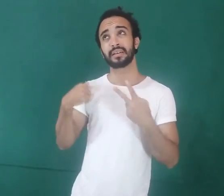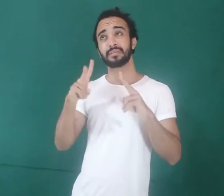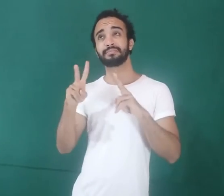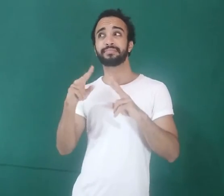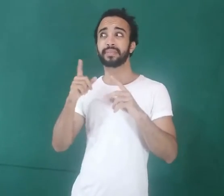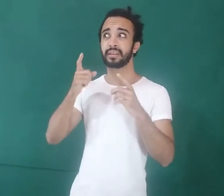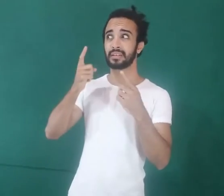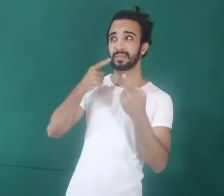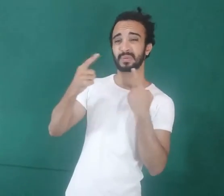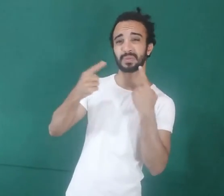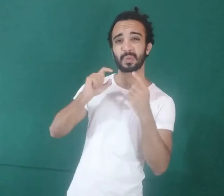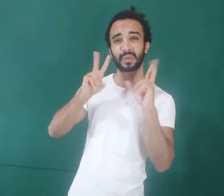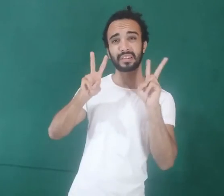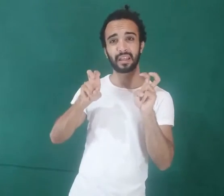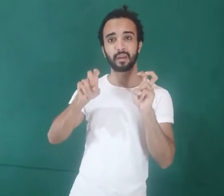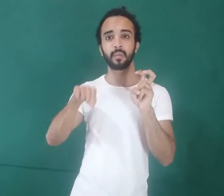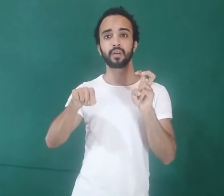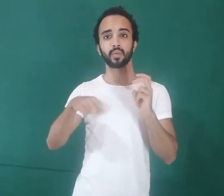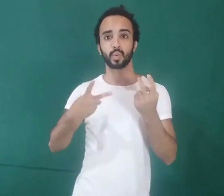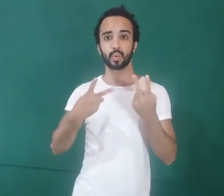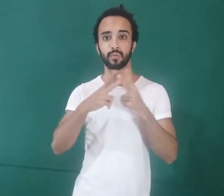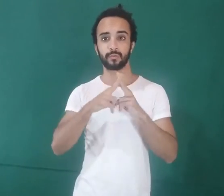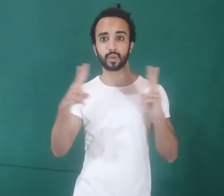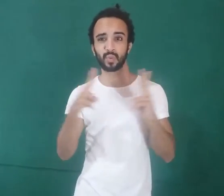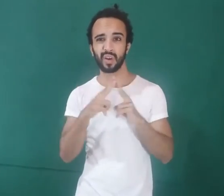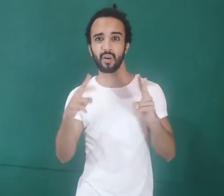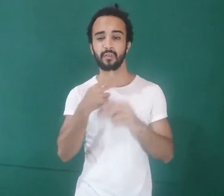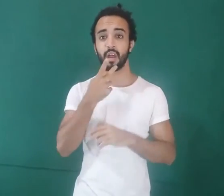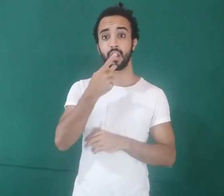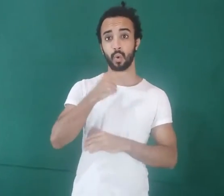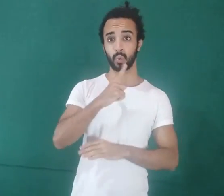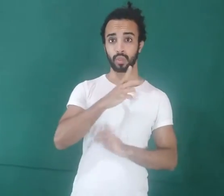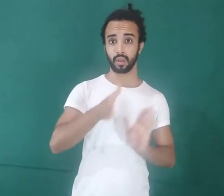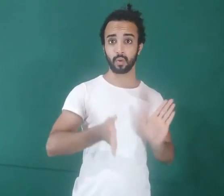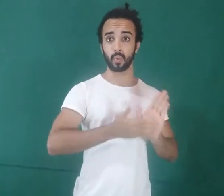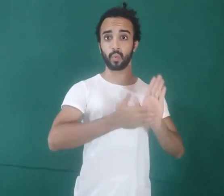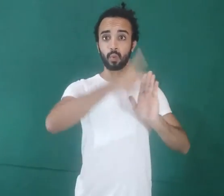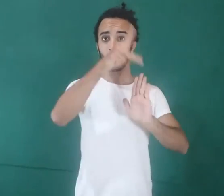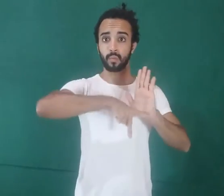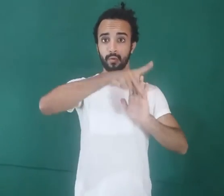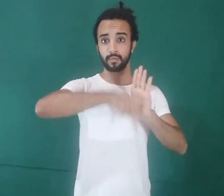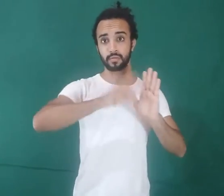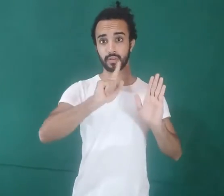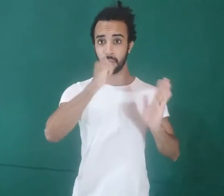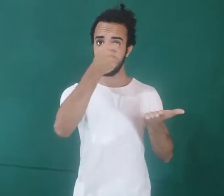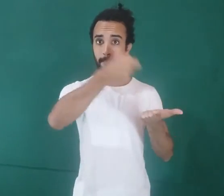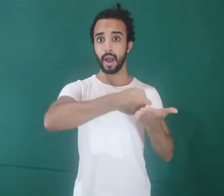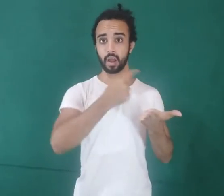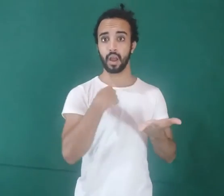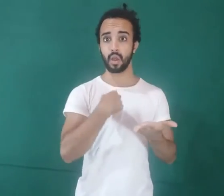que essa pessoa não poderia chegar com uma boa ideia para esse lugar e dizer assim, eu tenho esse projeto, é tanto, você me paga tanto, a gente coloca isso em prática.